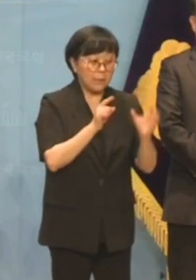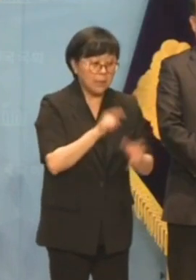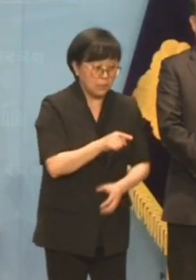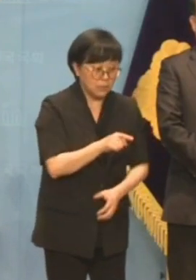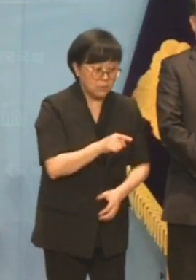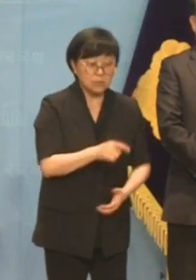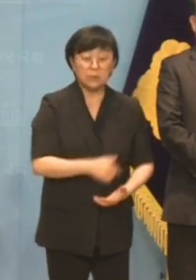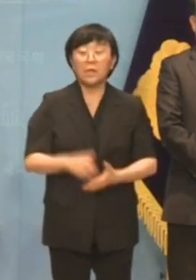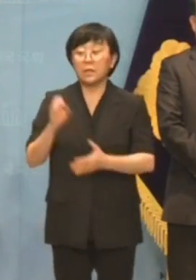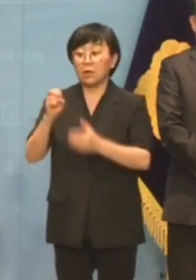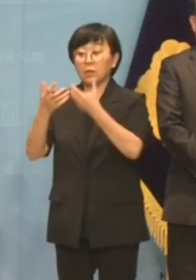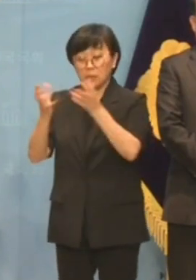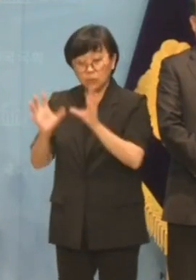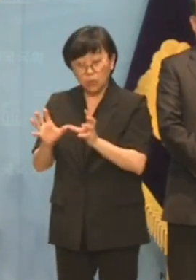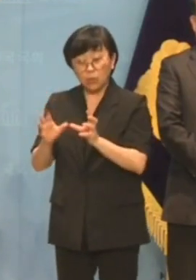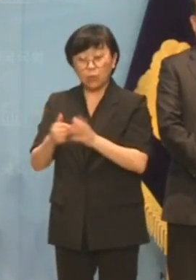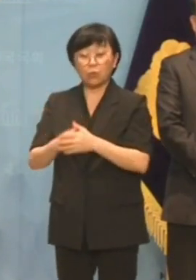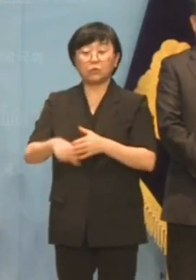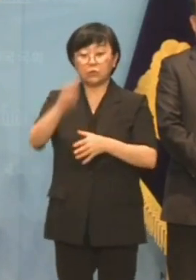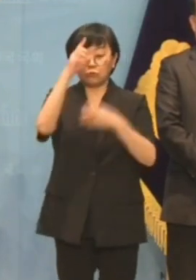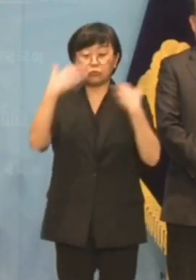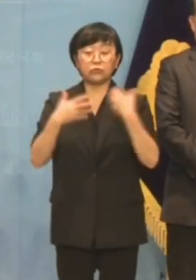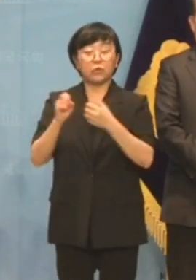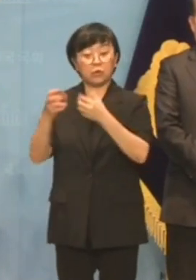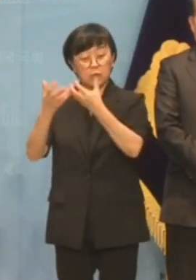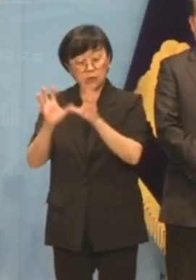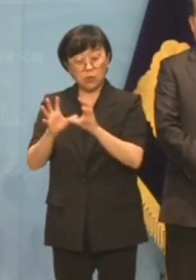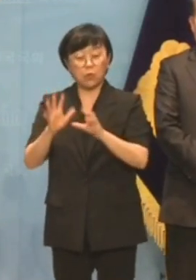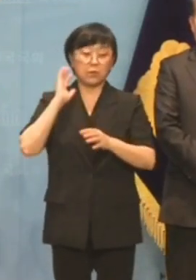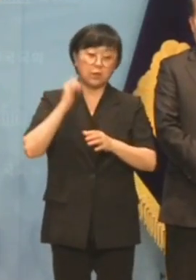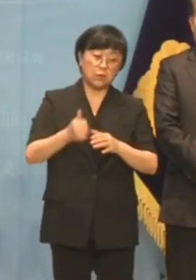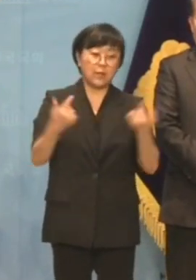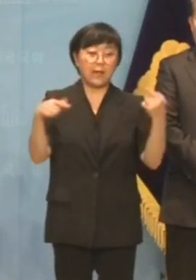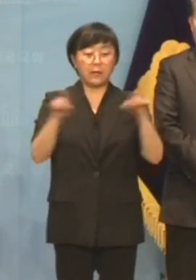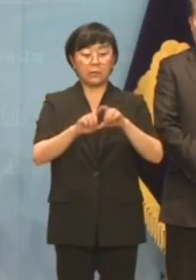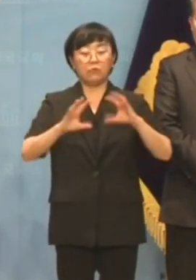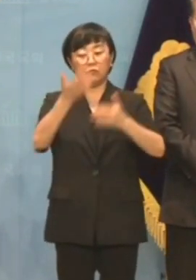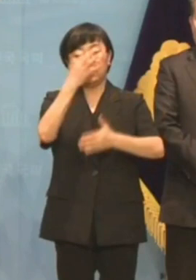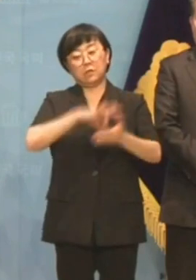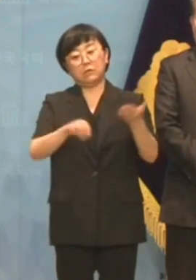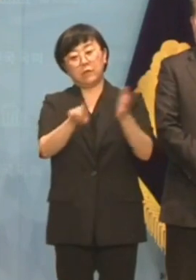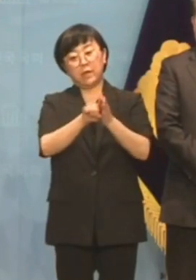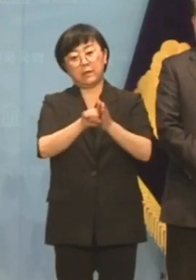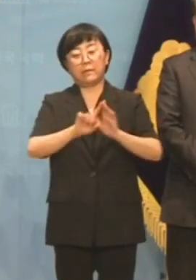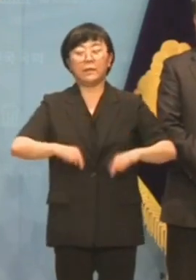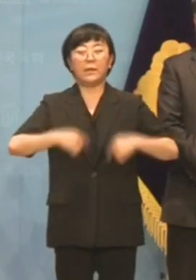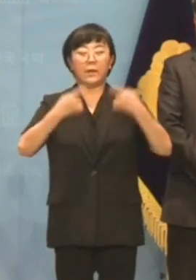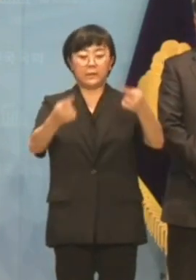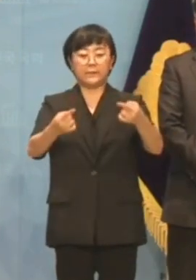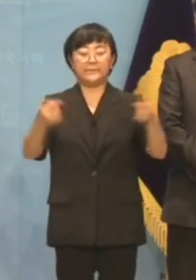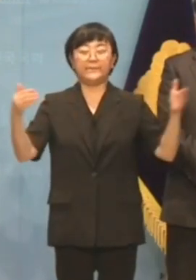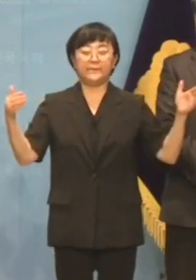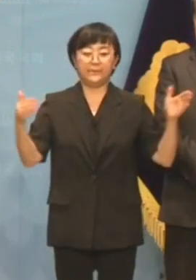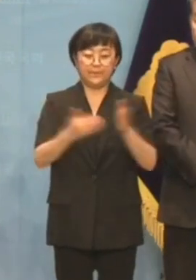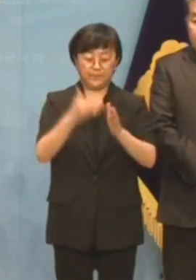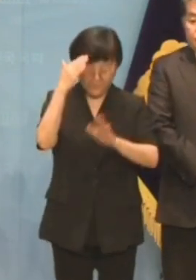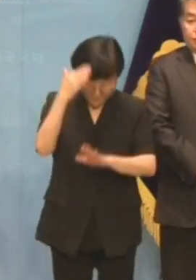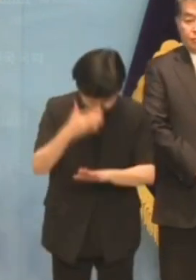있습니다. 여당도, 정부 여당도, 대통령도 함께 국익을 위한 외교에 나서주십시오. 이상입니다. 고맙습니다.